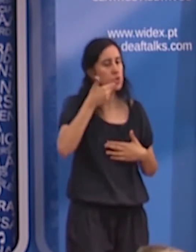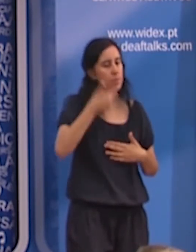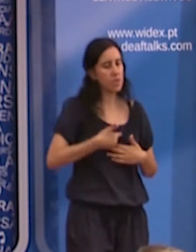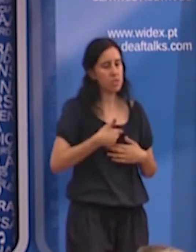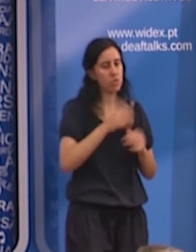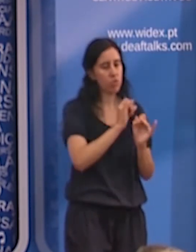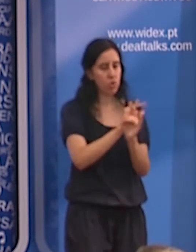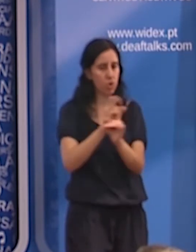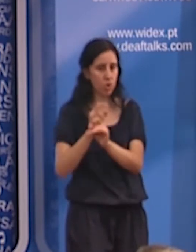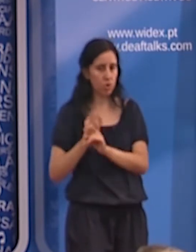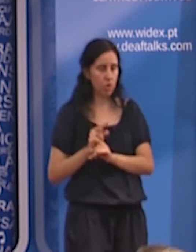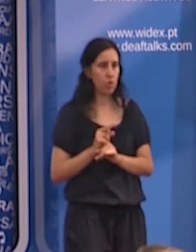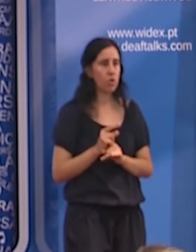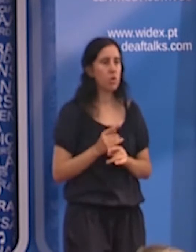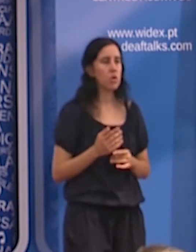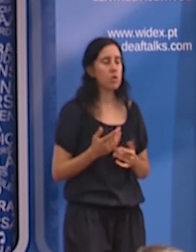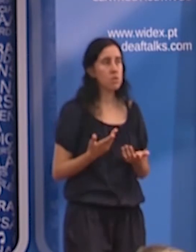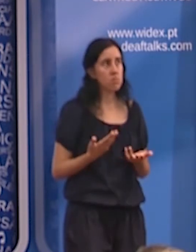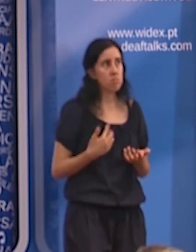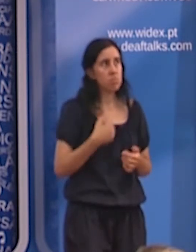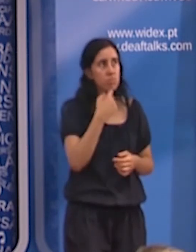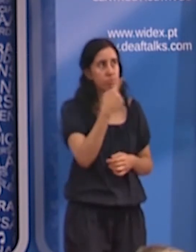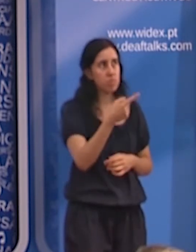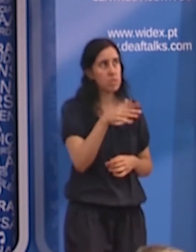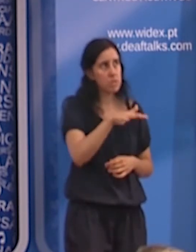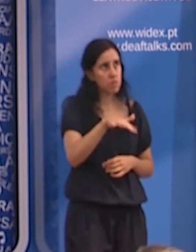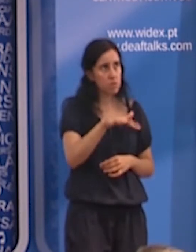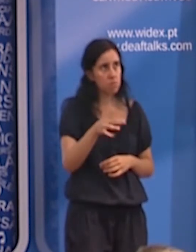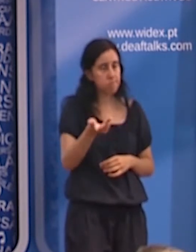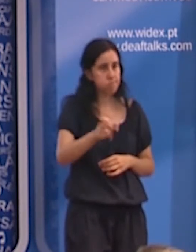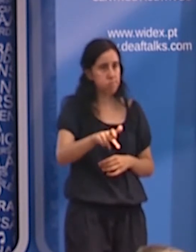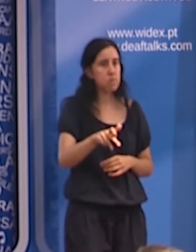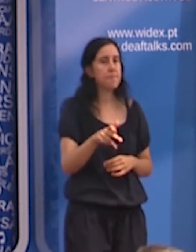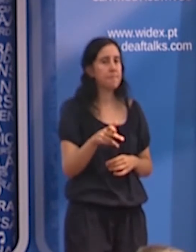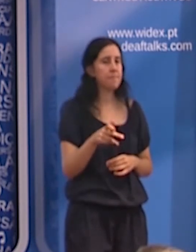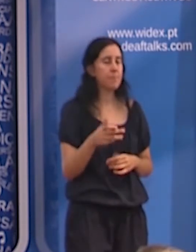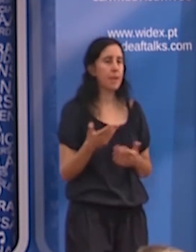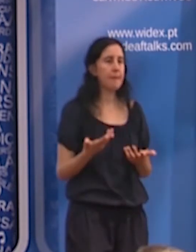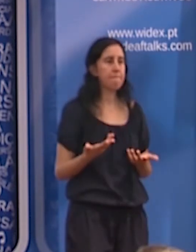experiências, muitas, eu diria, muitas situações de grande